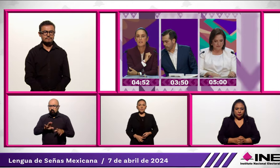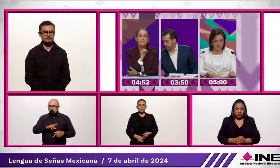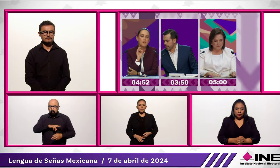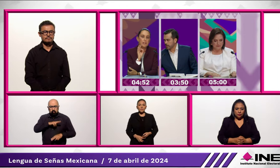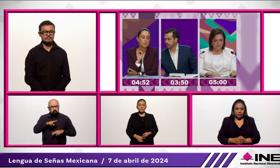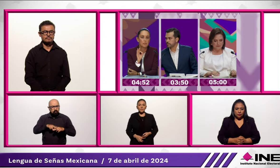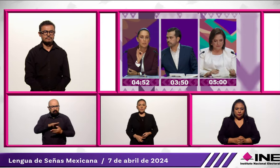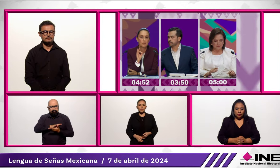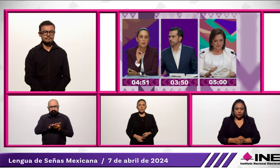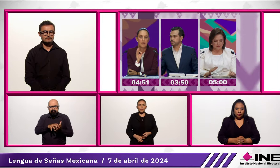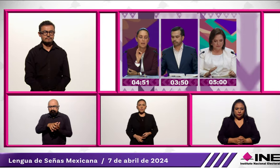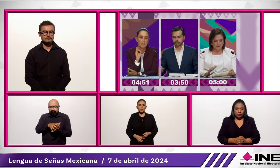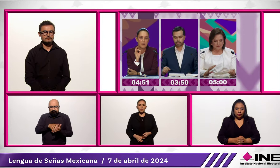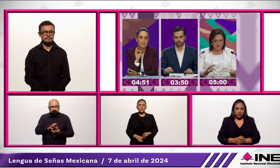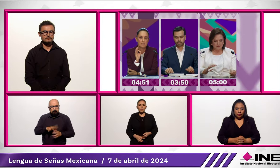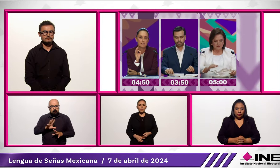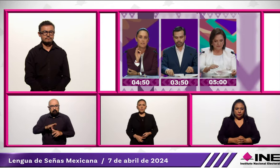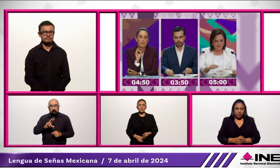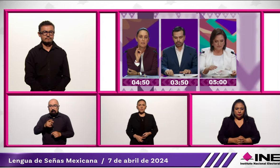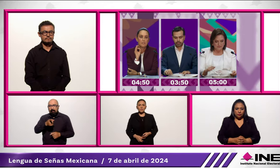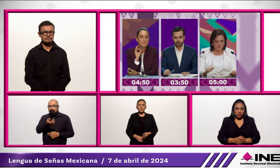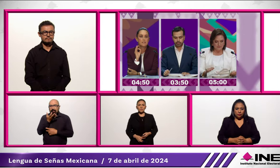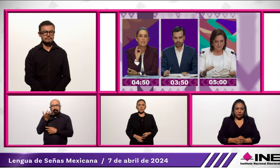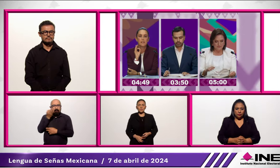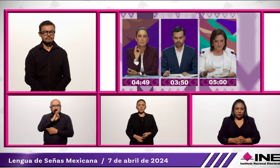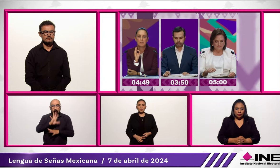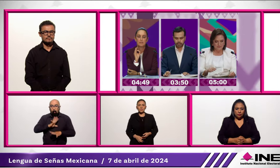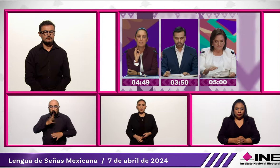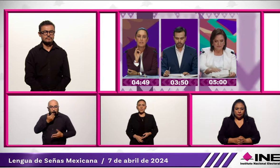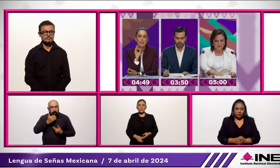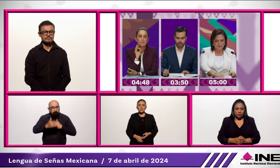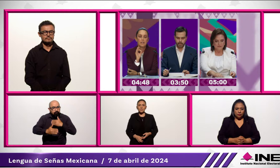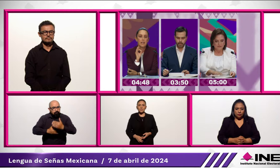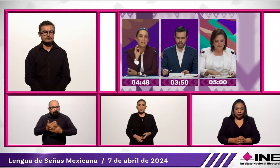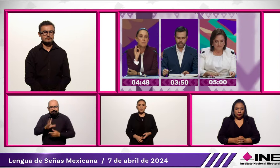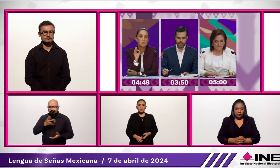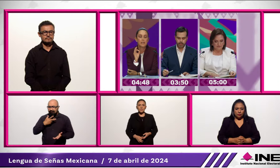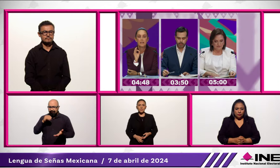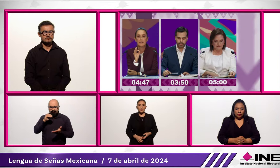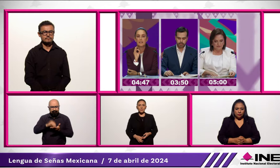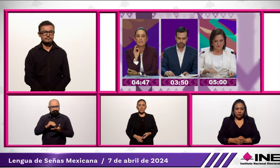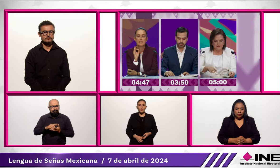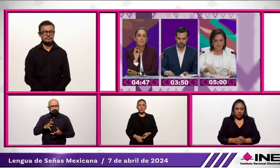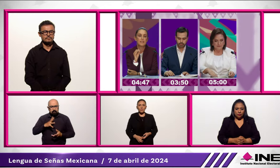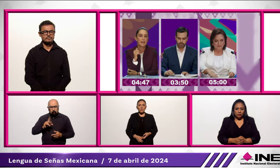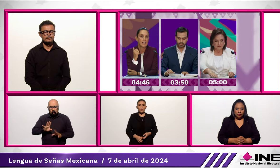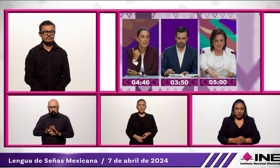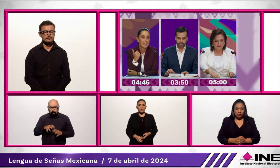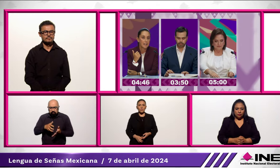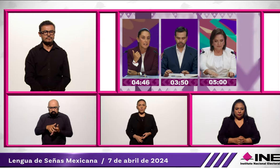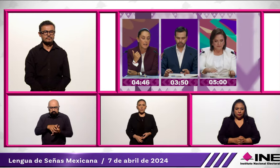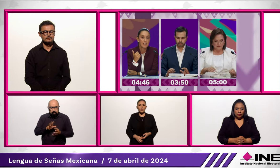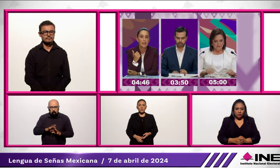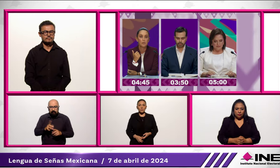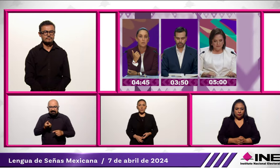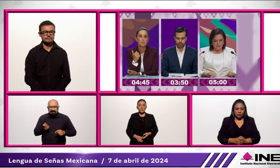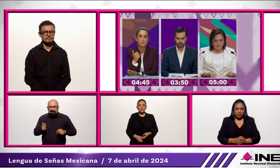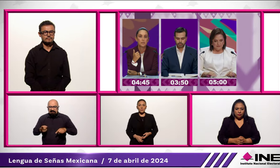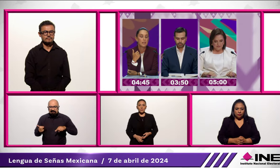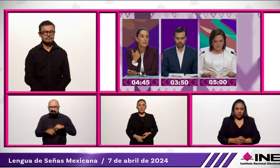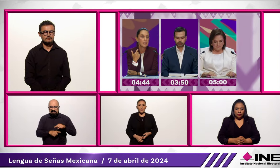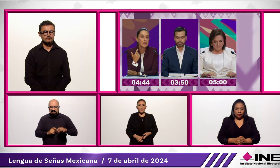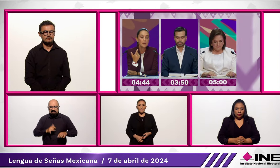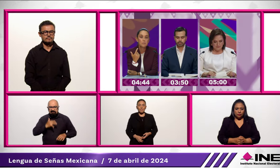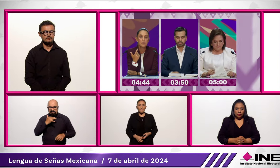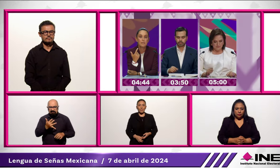republicana. Es falso que no haya avances. Fíjense nada más. La austeridad republicana, que significa erradicar la